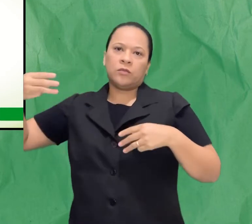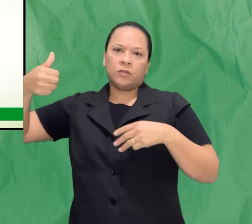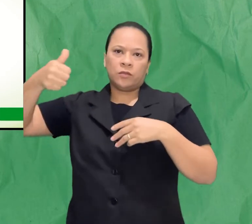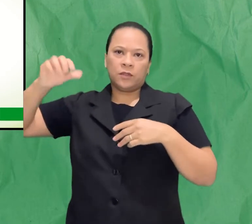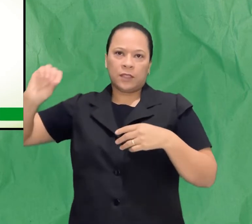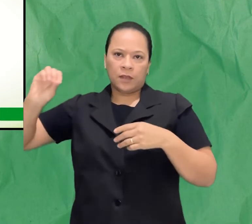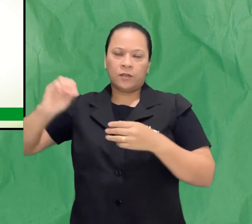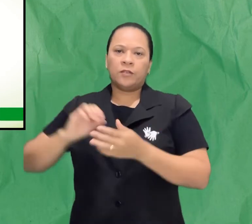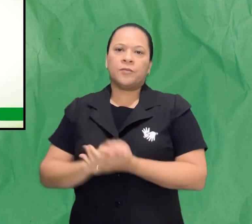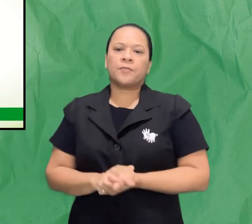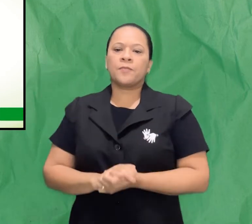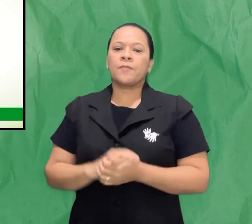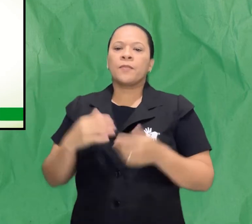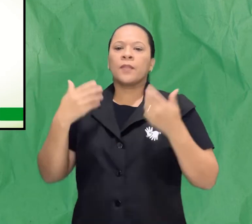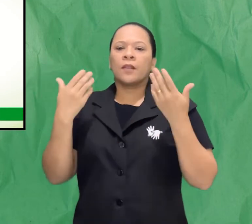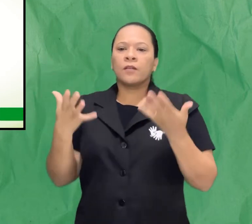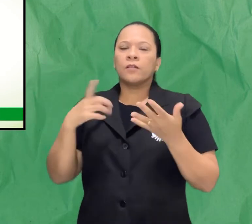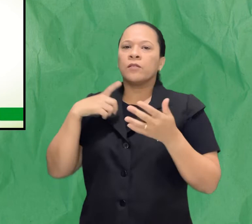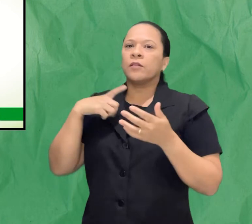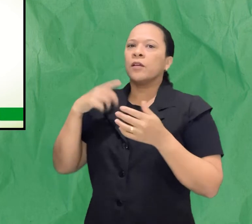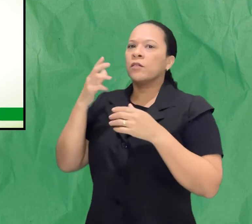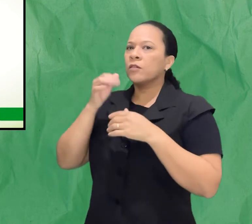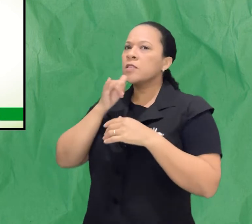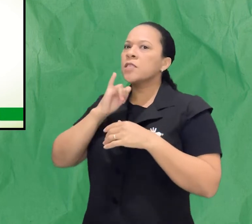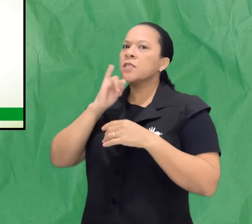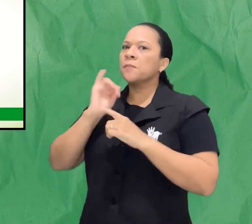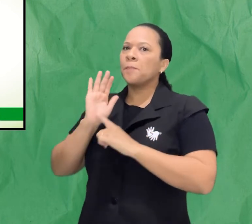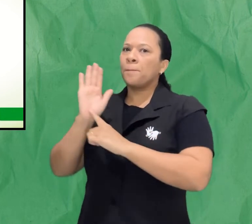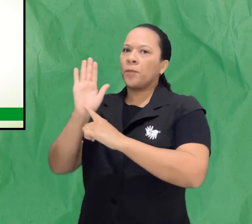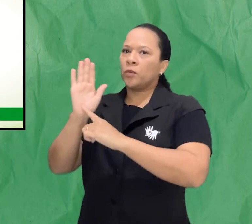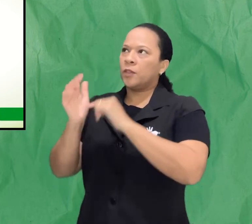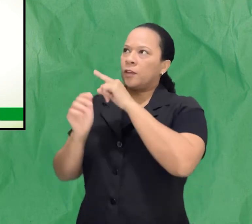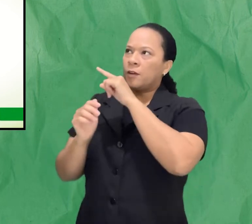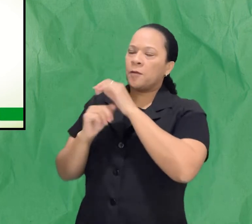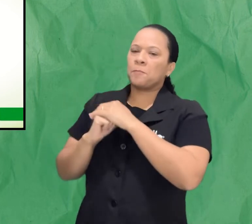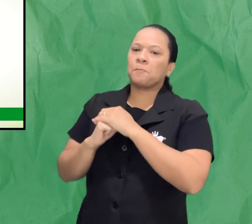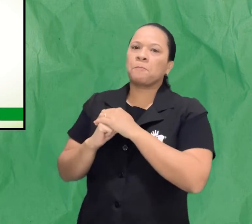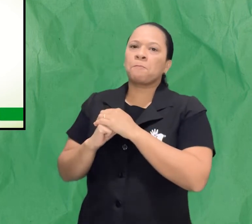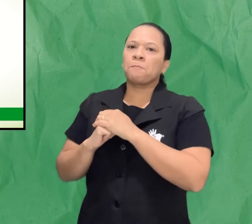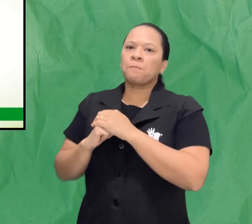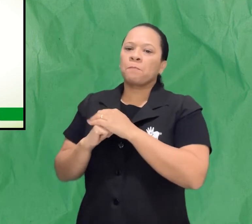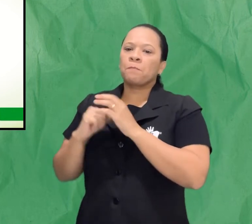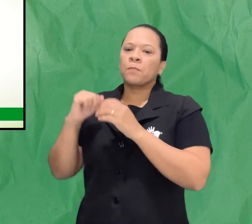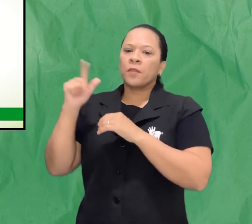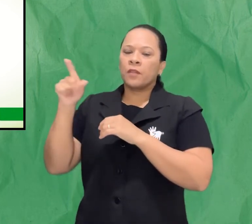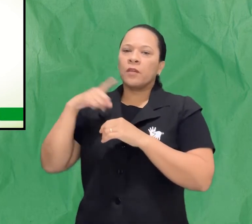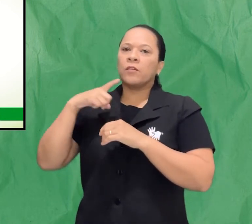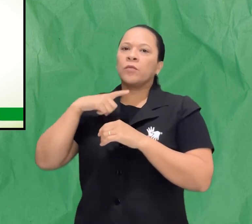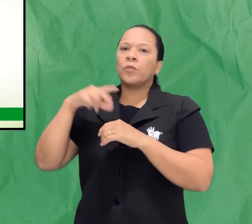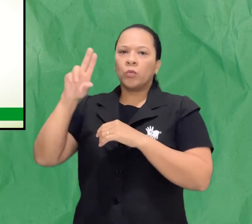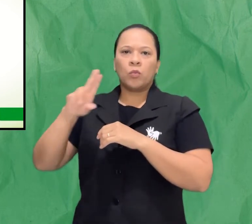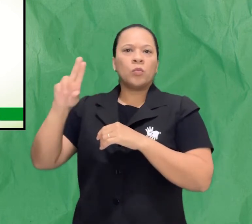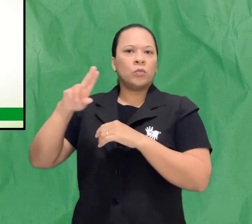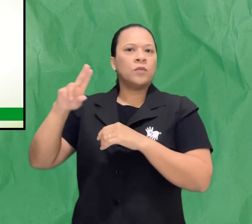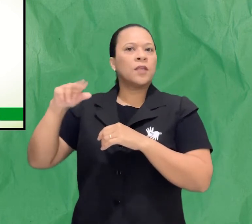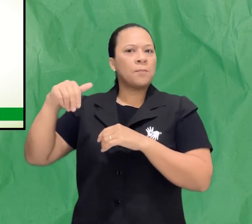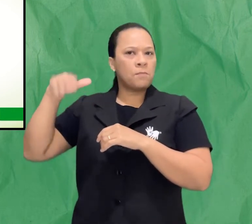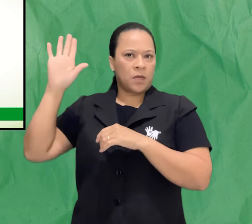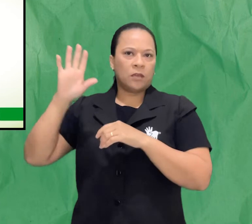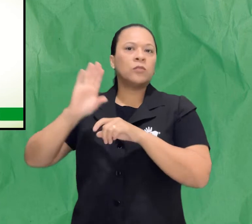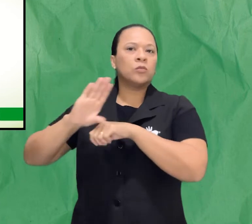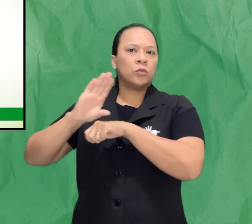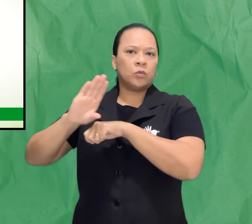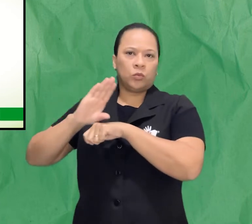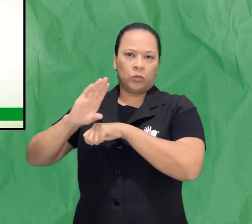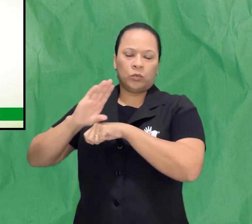Agora eu vou exemplificar alguns atalhos que utilizaremos bastante neste curso. Atalho